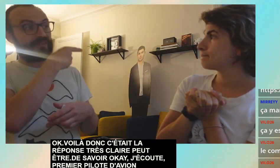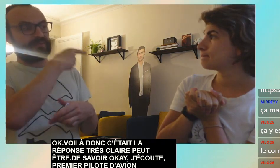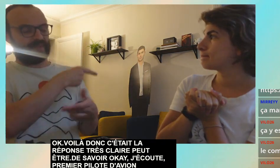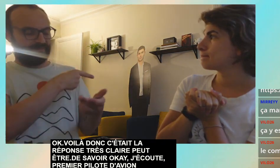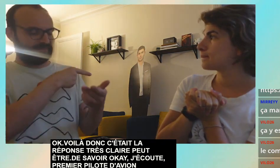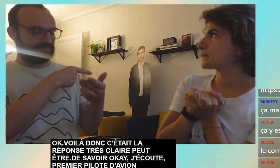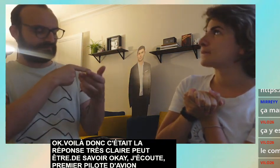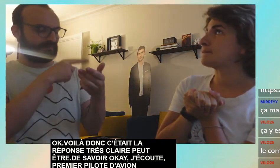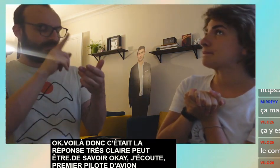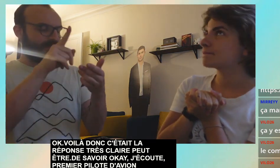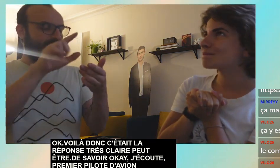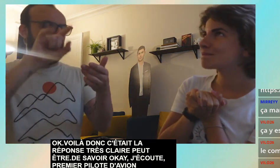États-Unis.